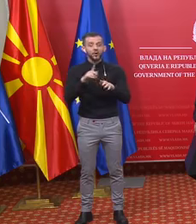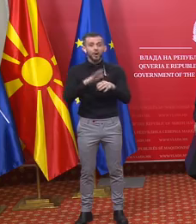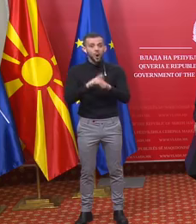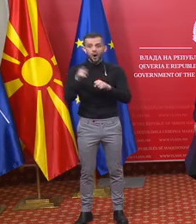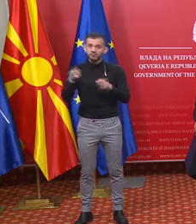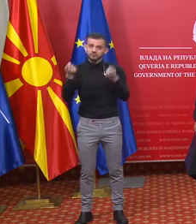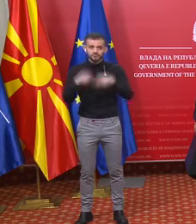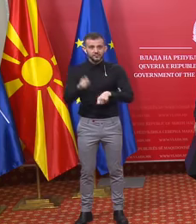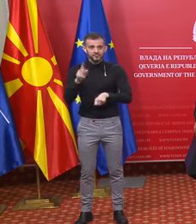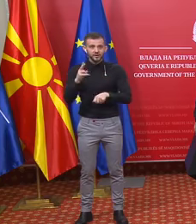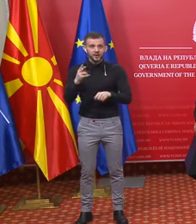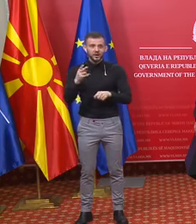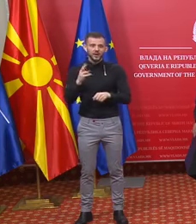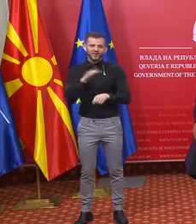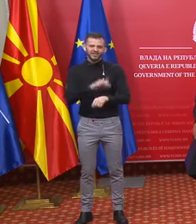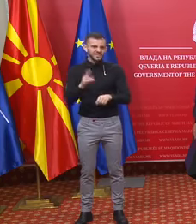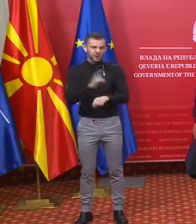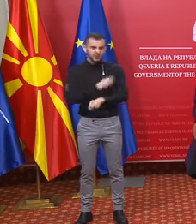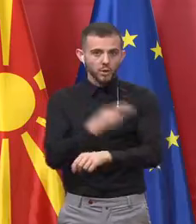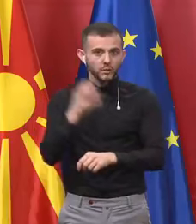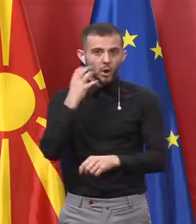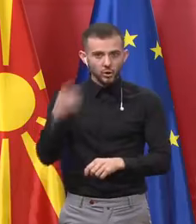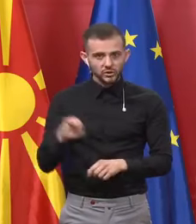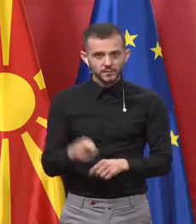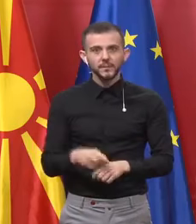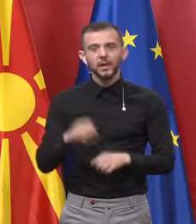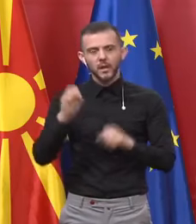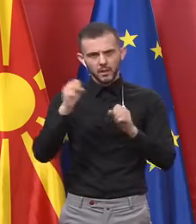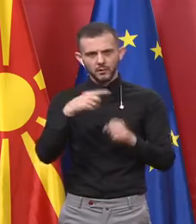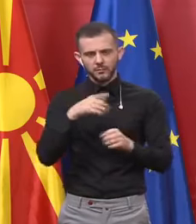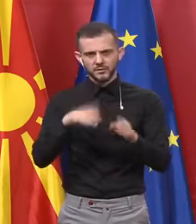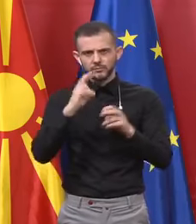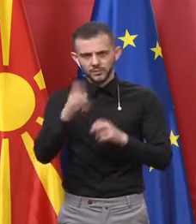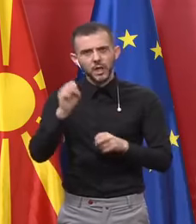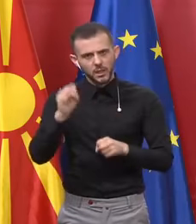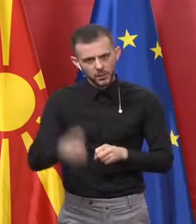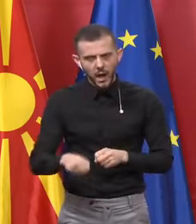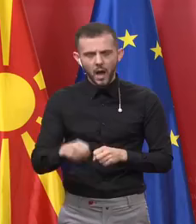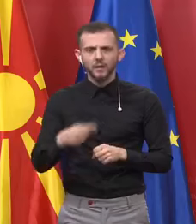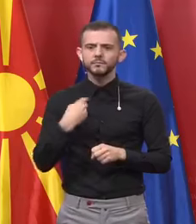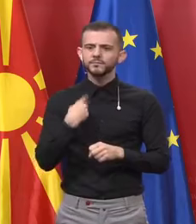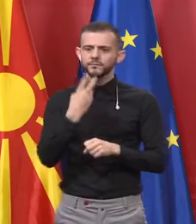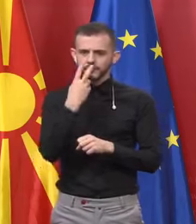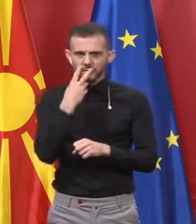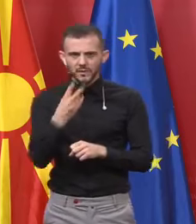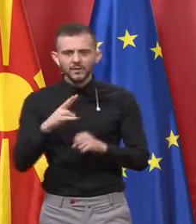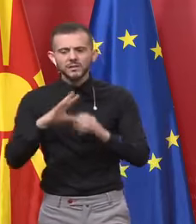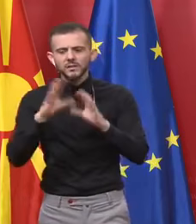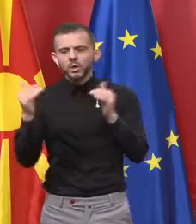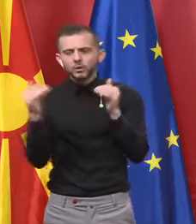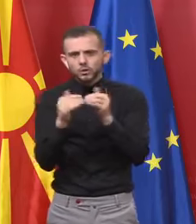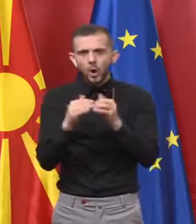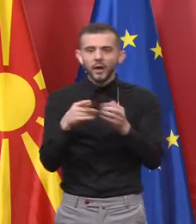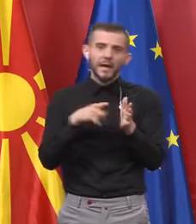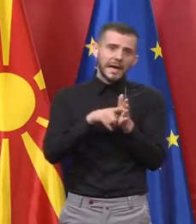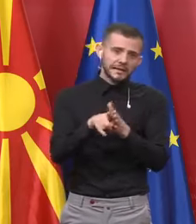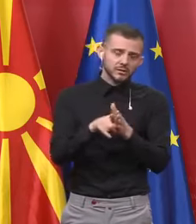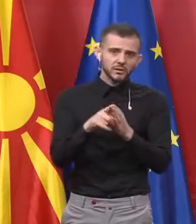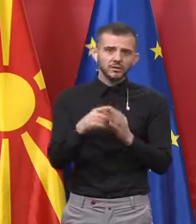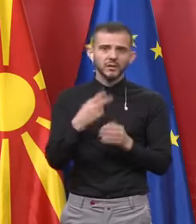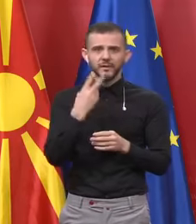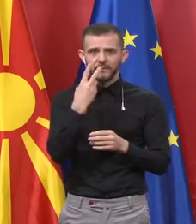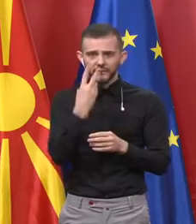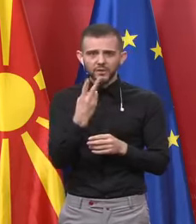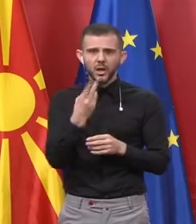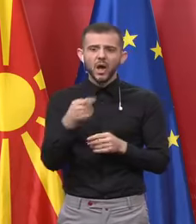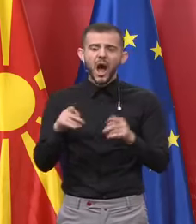Благодарам. Да, секако дека ќе се постапи согласно наодите, согласно резултатите, согласно ризикот